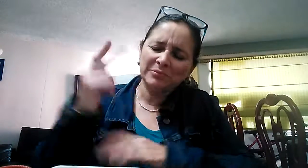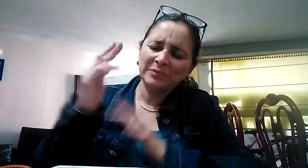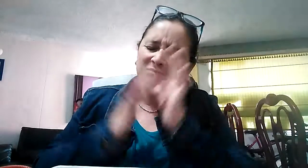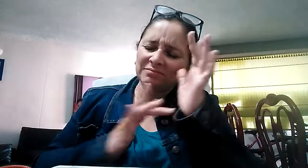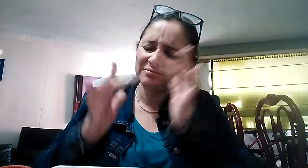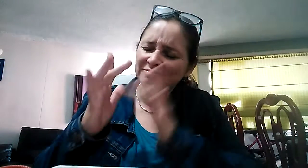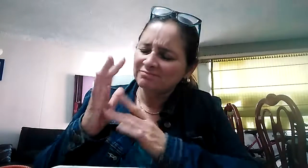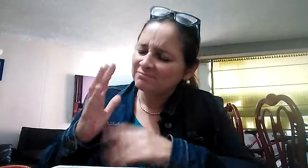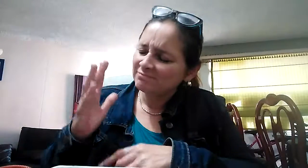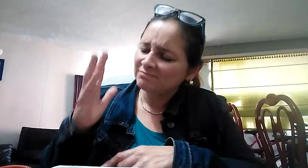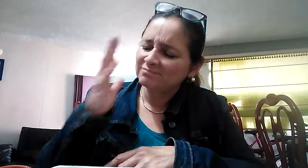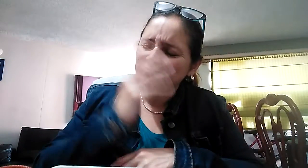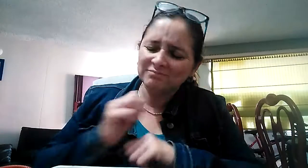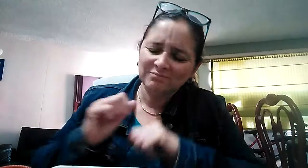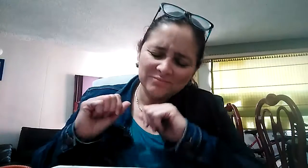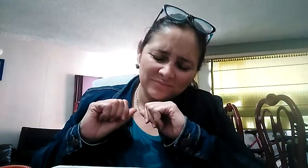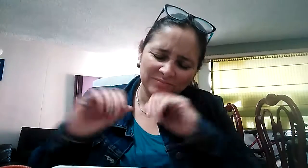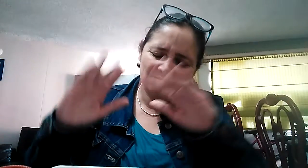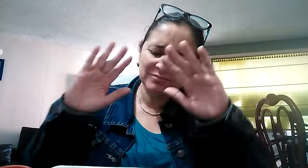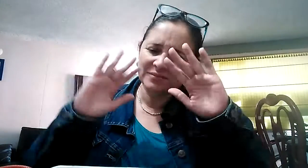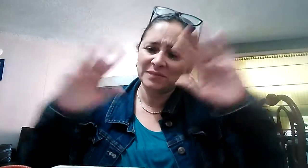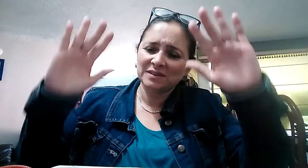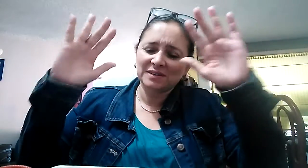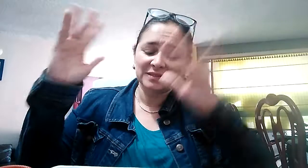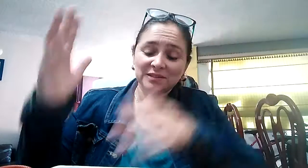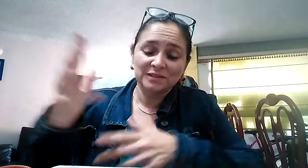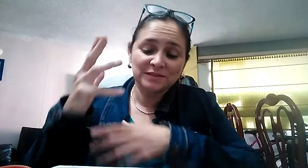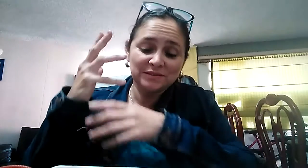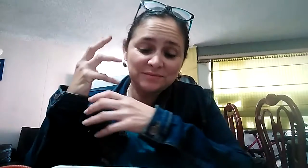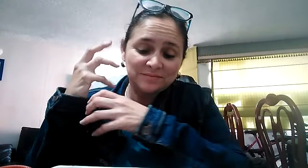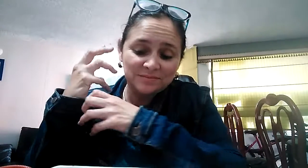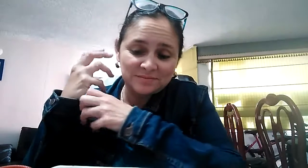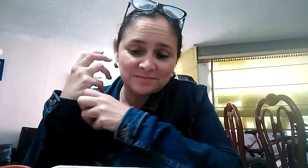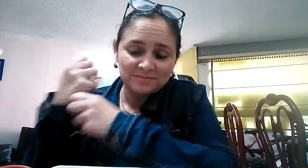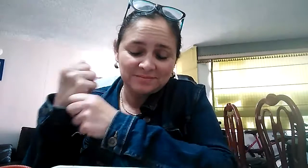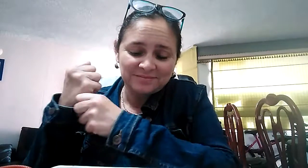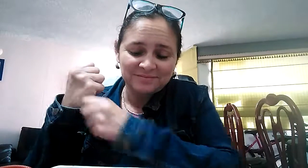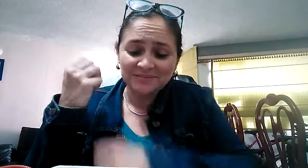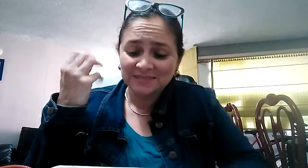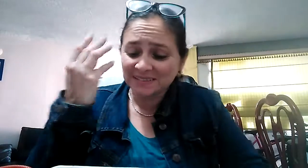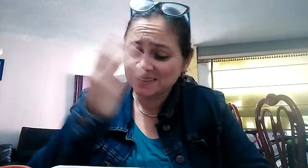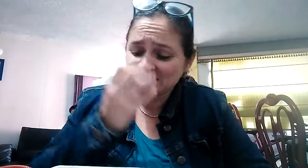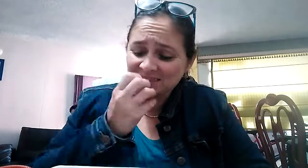¡Hazlo! ¡Fallaste! ¡Tú! ¡Apestas! Muy bien, ya basta. ¿Listos, chicos?